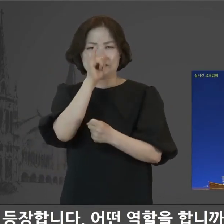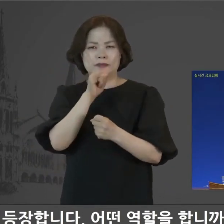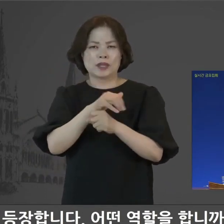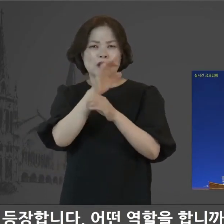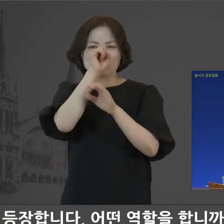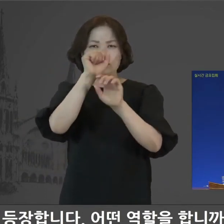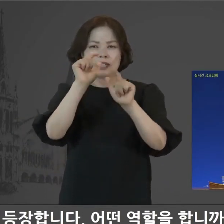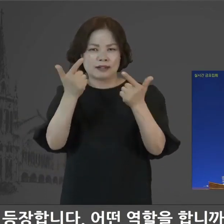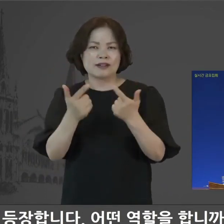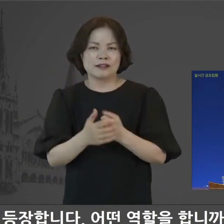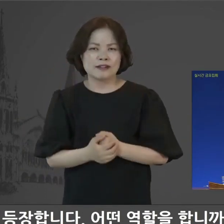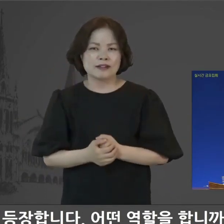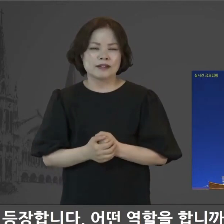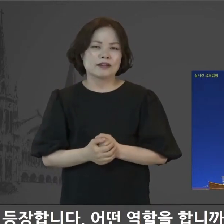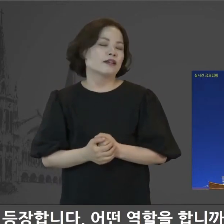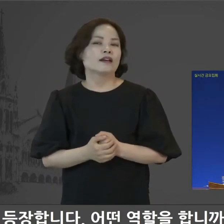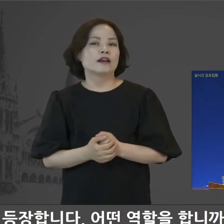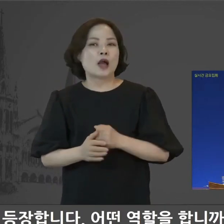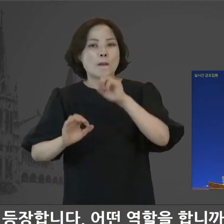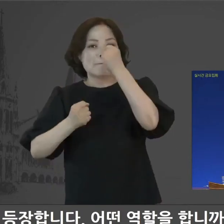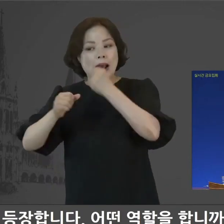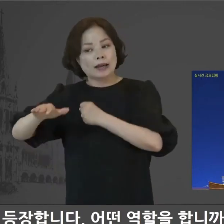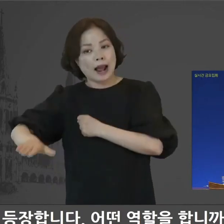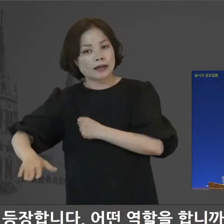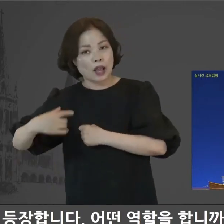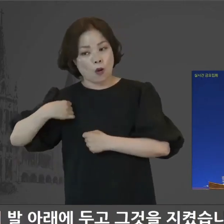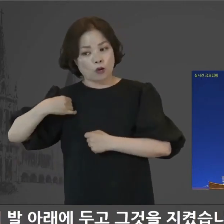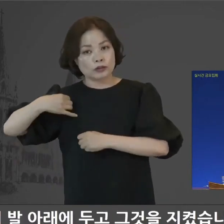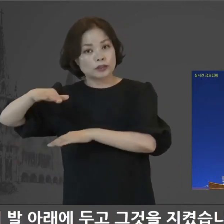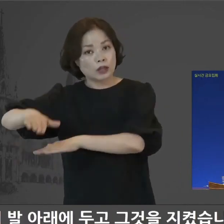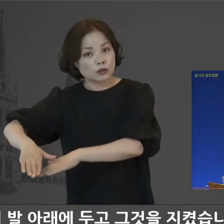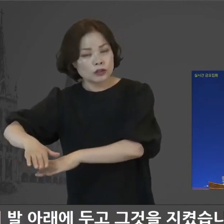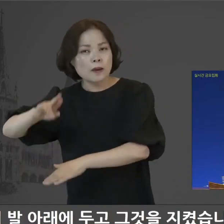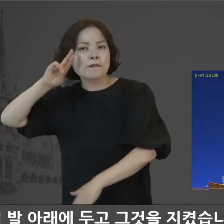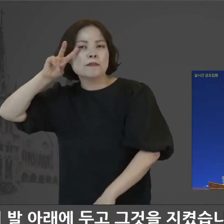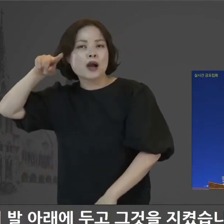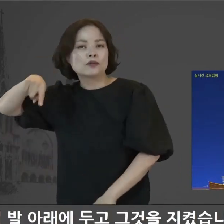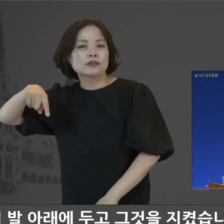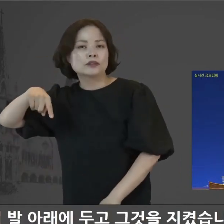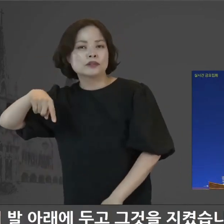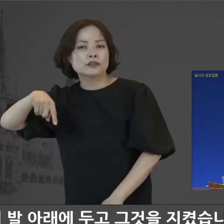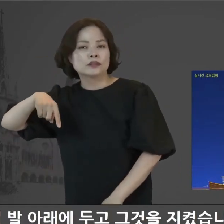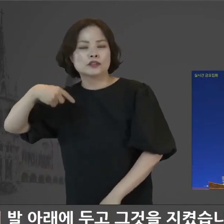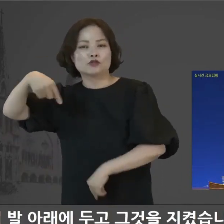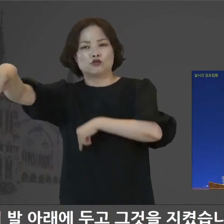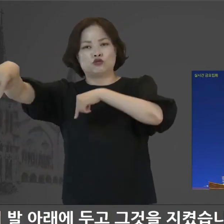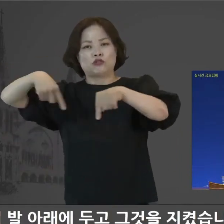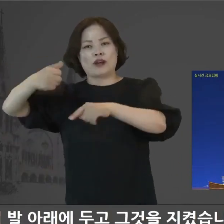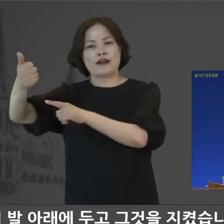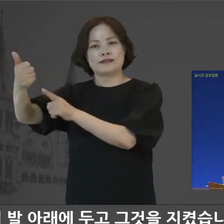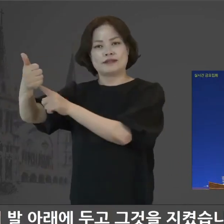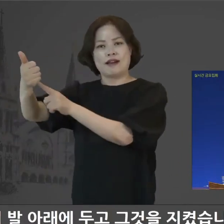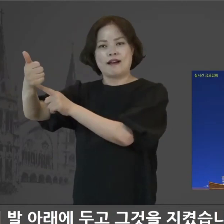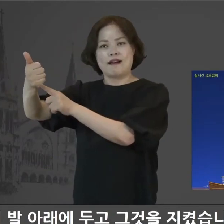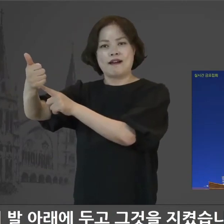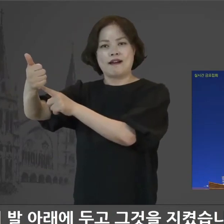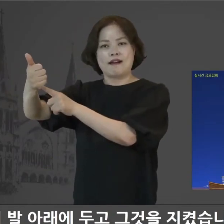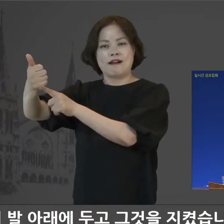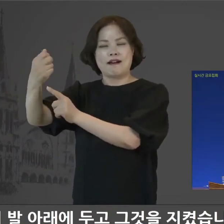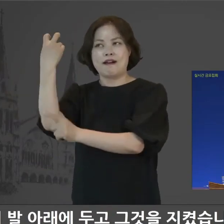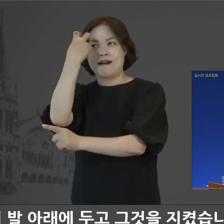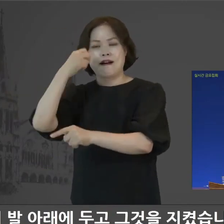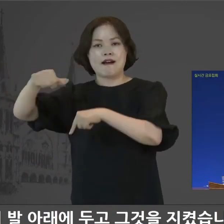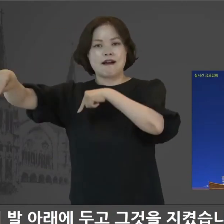좋은 겁니다. 발 아래 뒀다, 이 말은 바울이 그것을 주관하는 자다라는 뜻입니다.